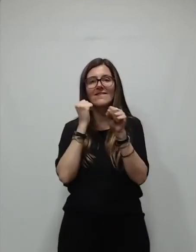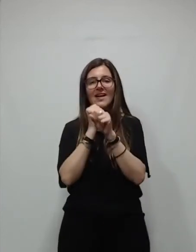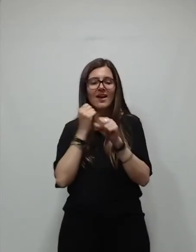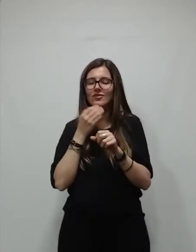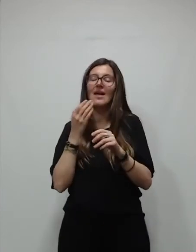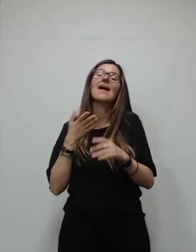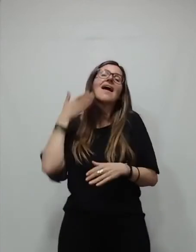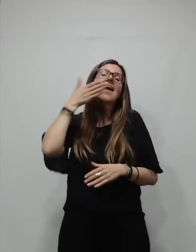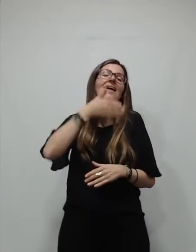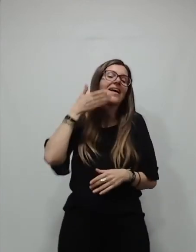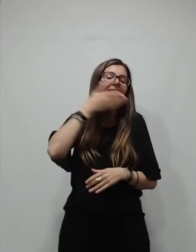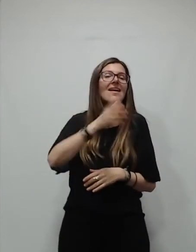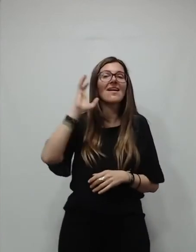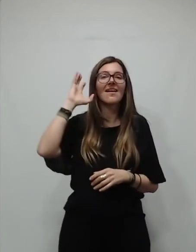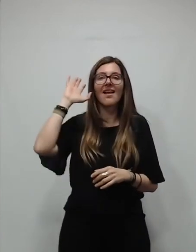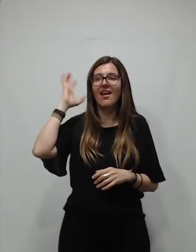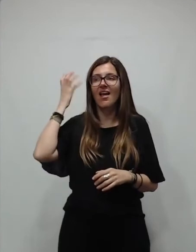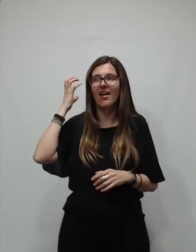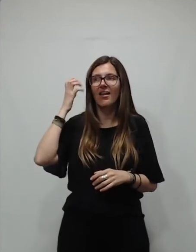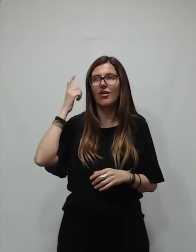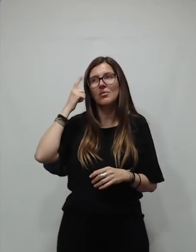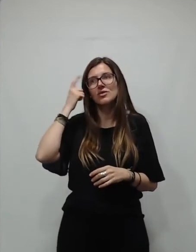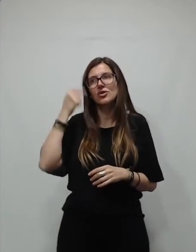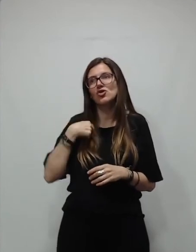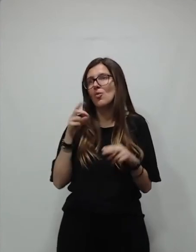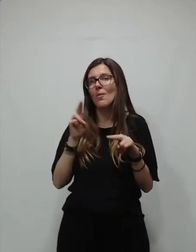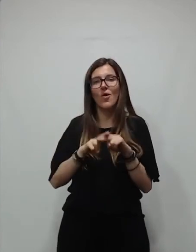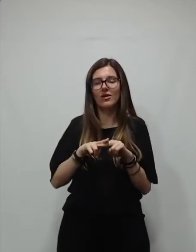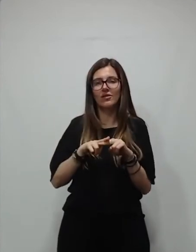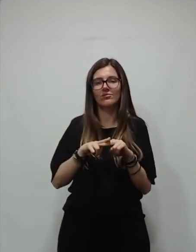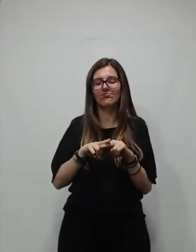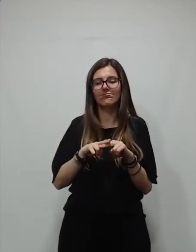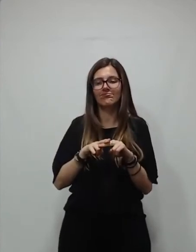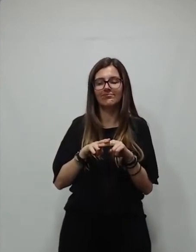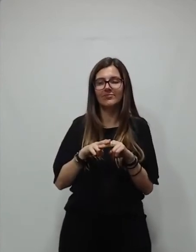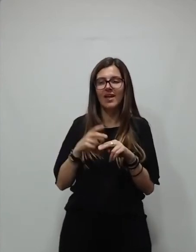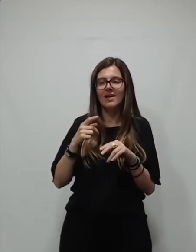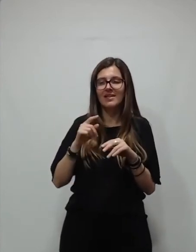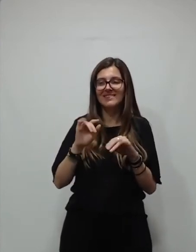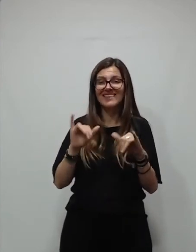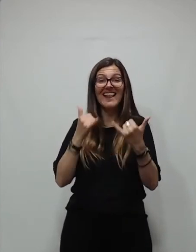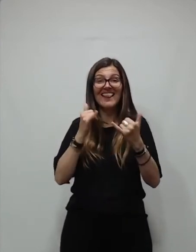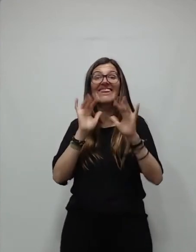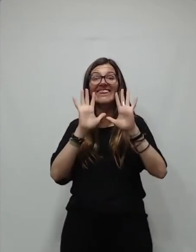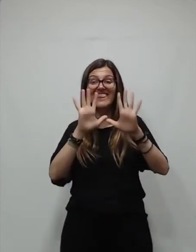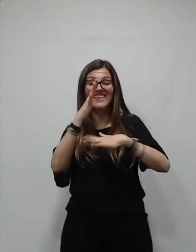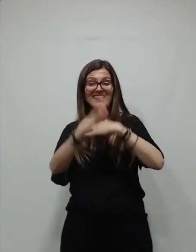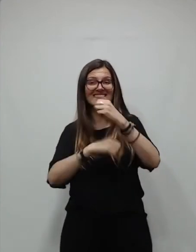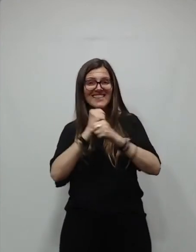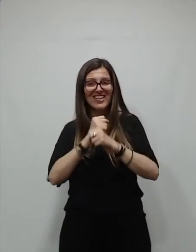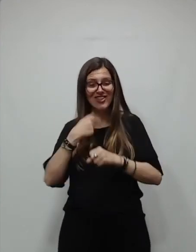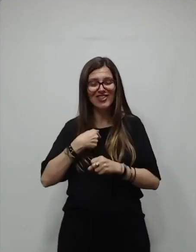radio. Hace 10 años que formo parte de ella, ahora vamos a cumplir 24.